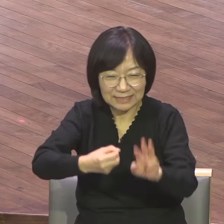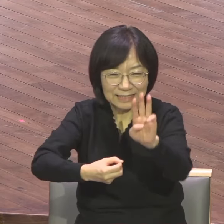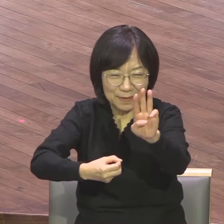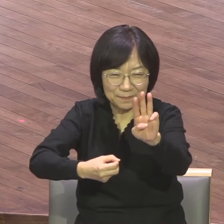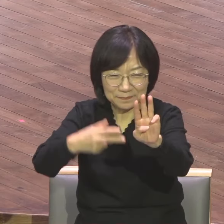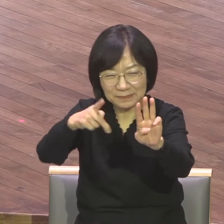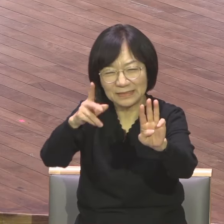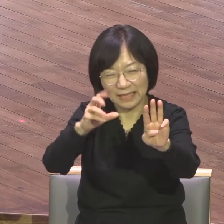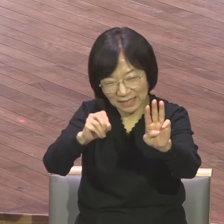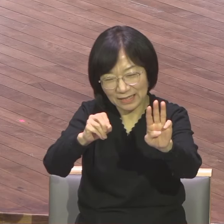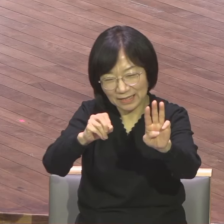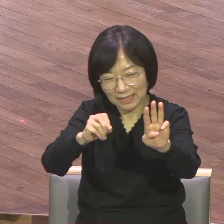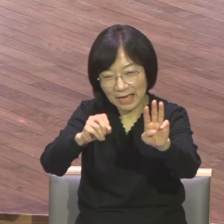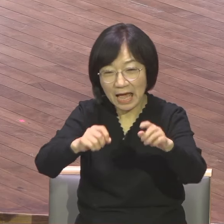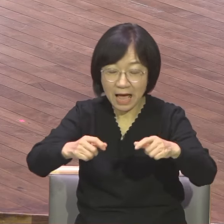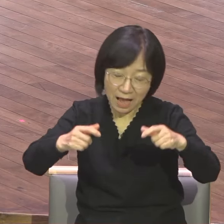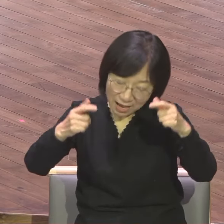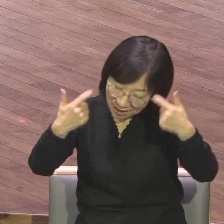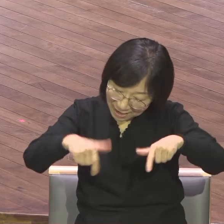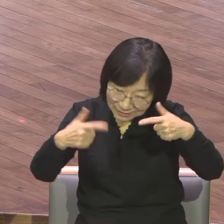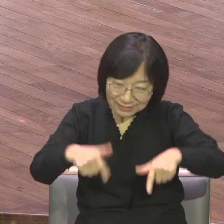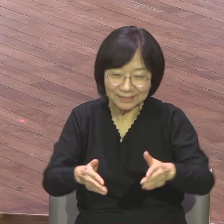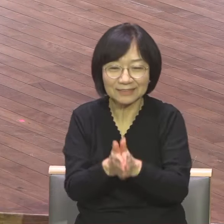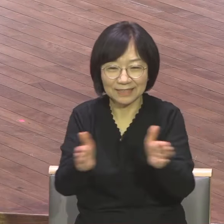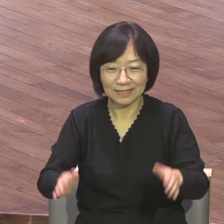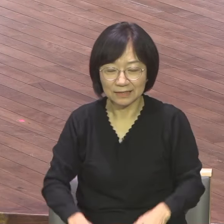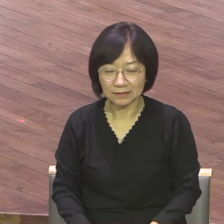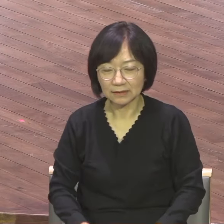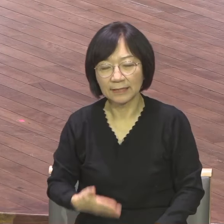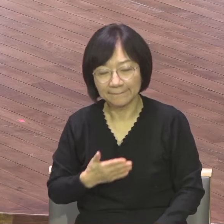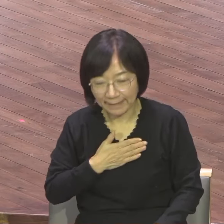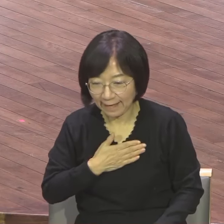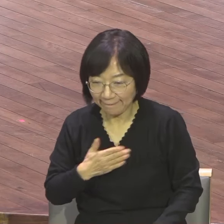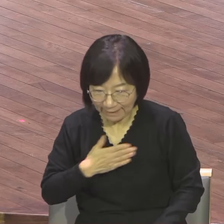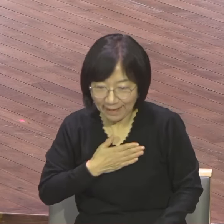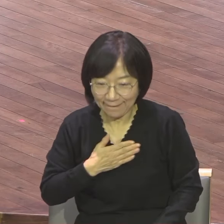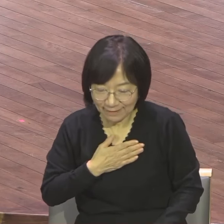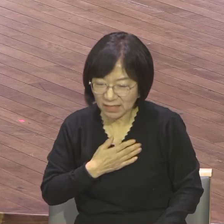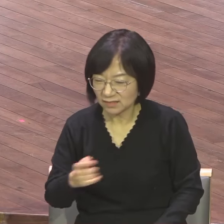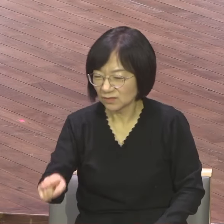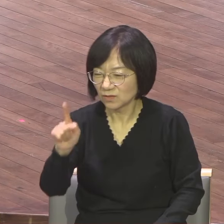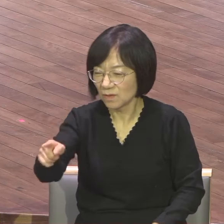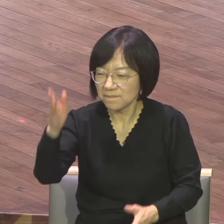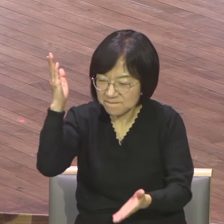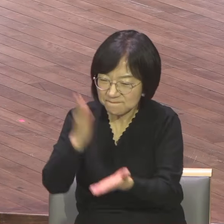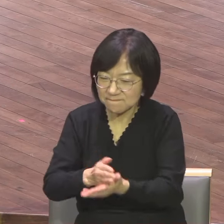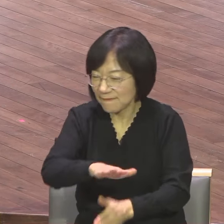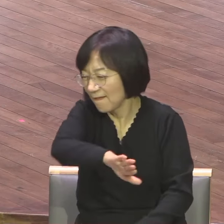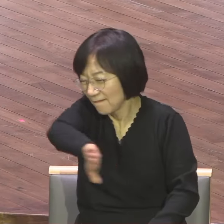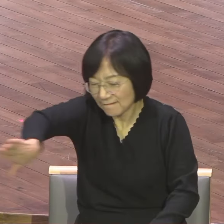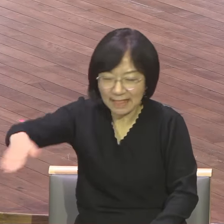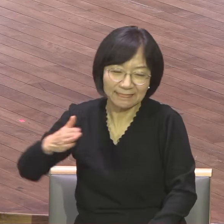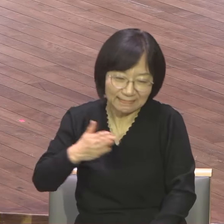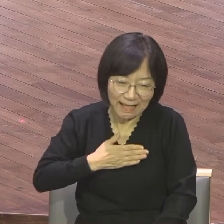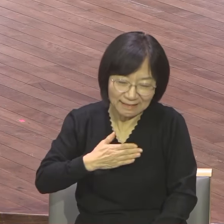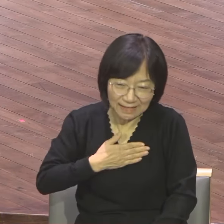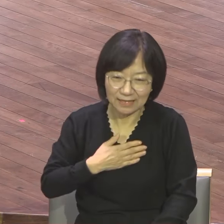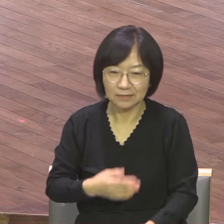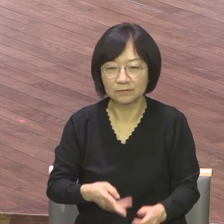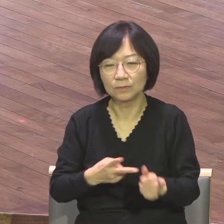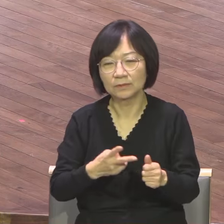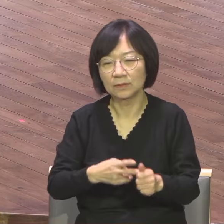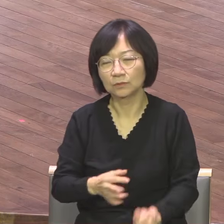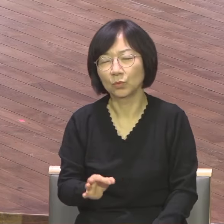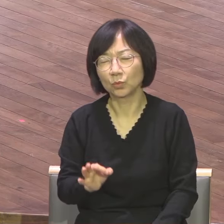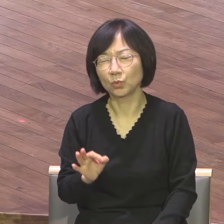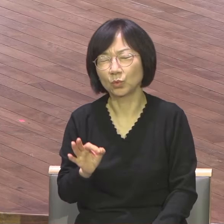이게 나 중심으로 출발하면서 물질 중심으로 넘어가지요. 그 다음에 내 자리 위치 성공